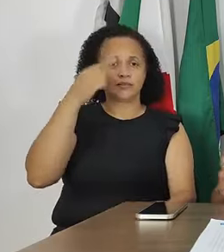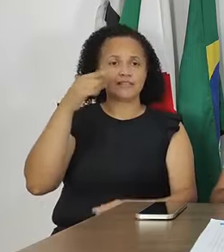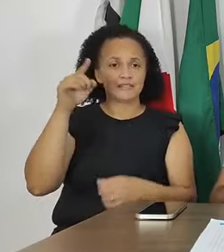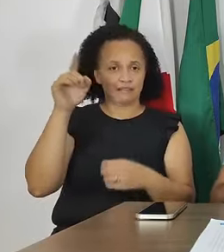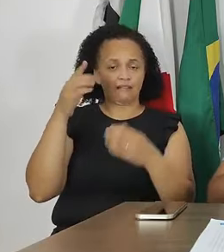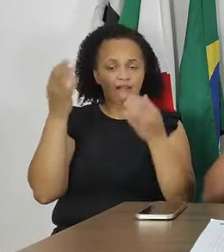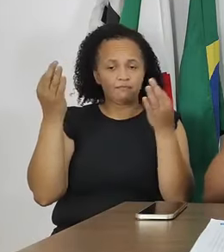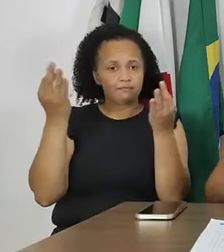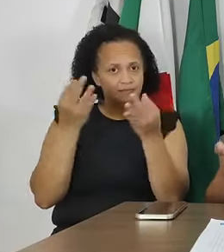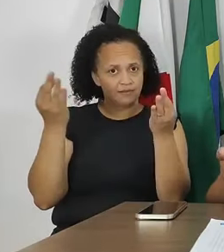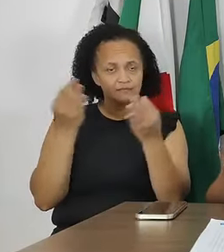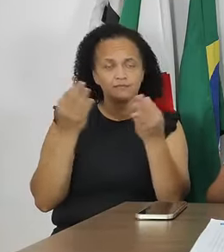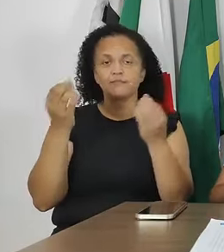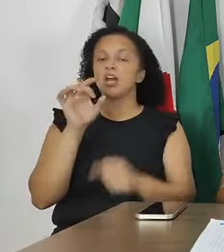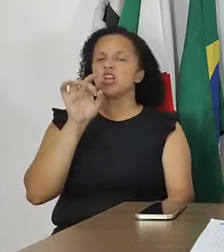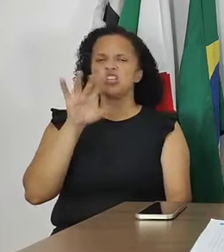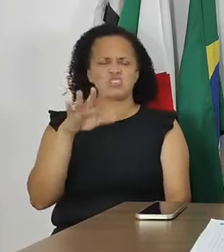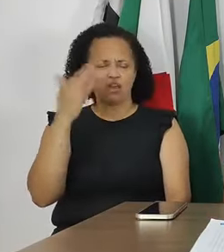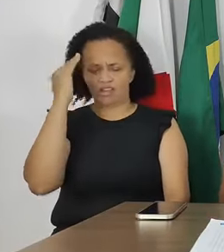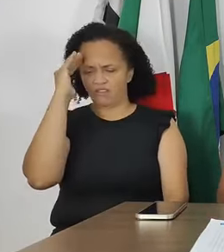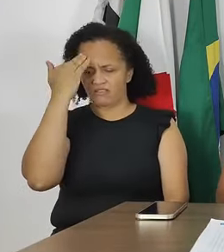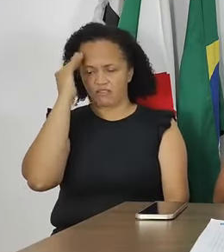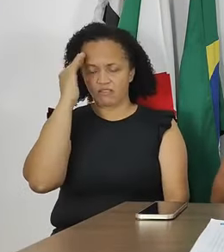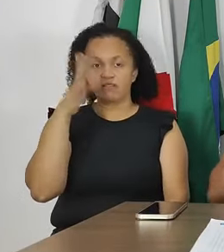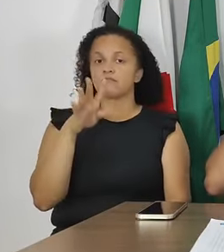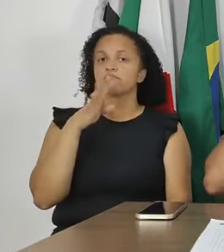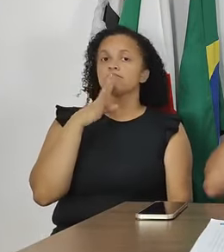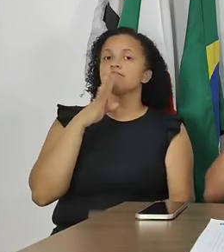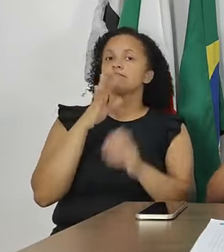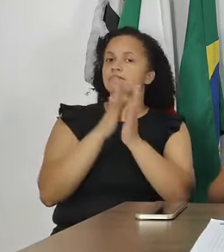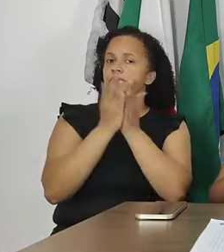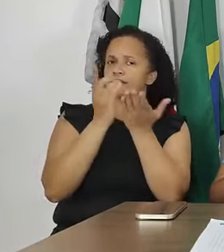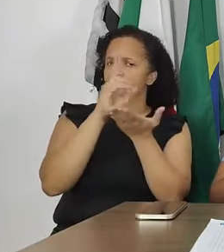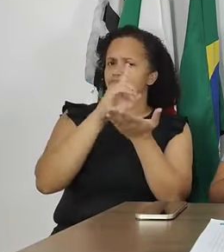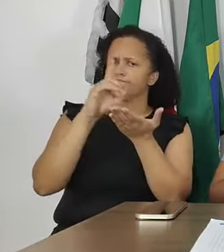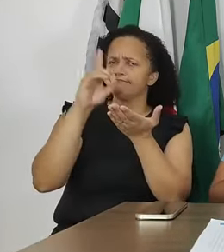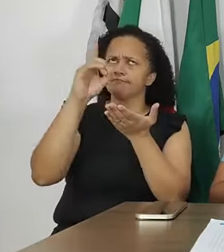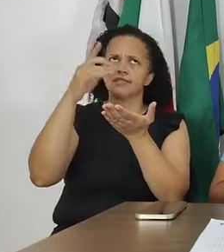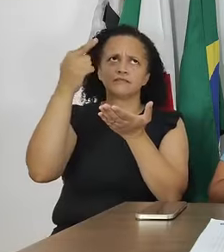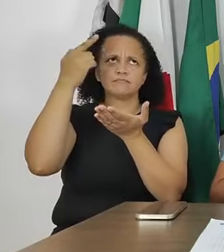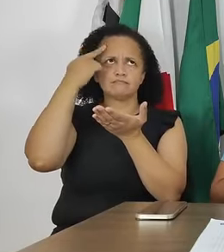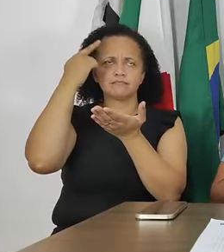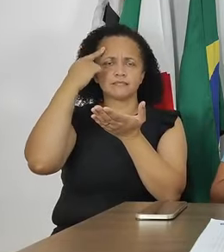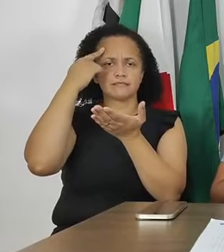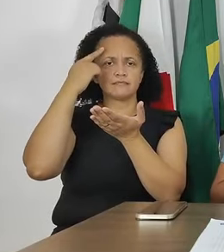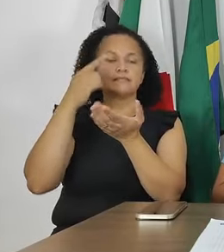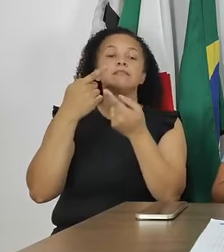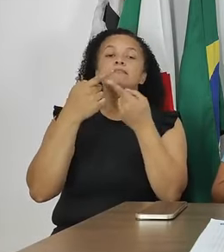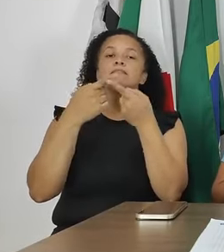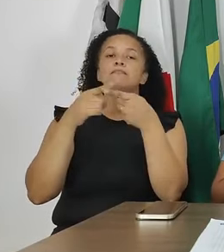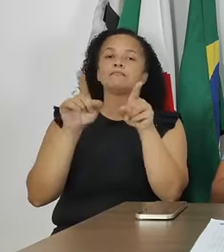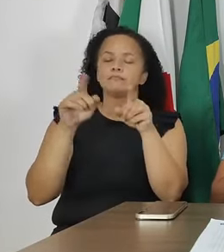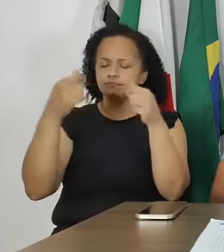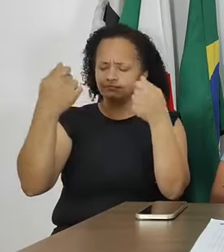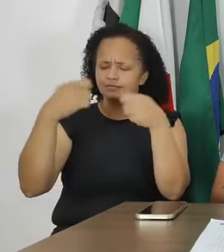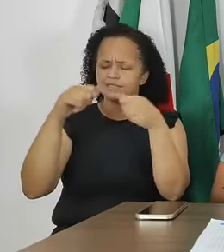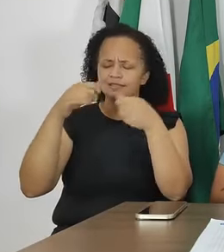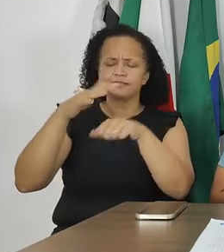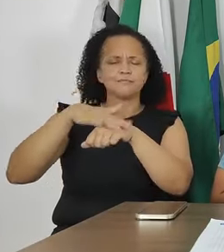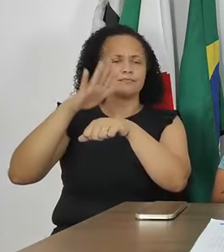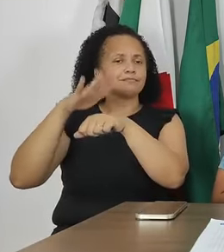só entender ou conhecer a palavra, a Bíblia, com a mente, mas é importante ter a revelação do